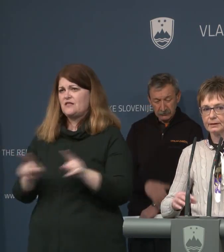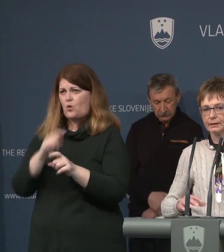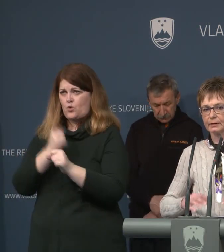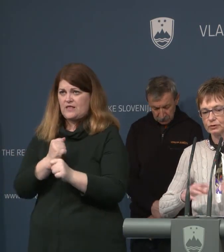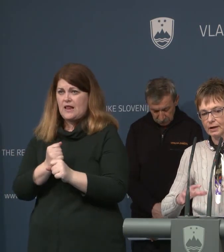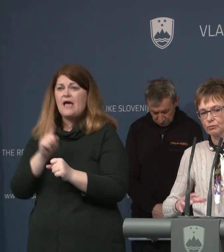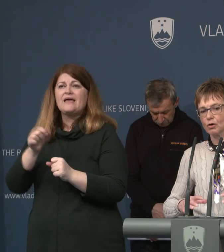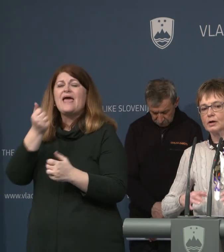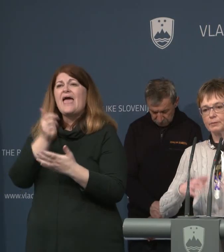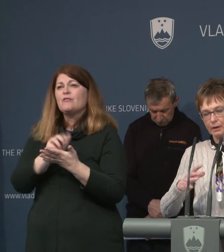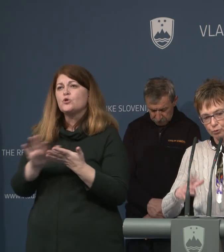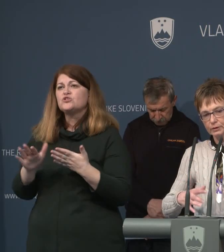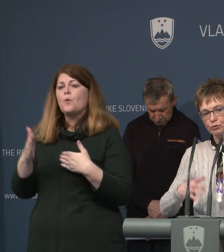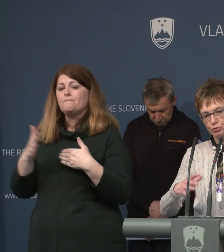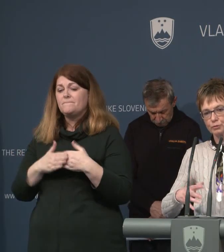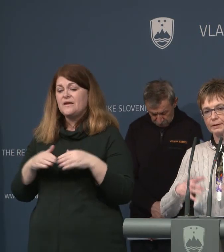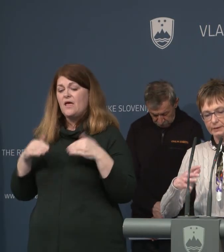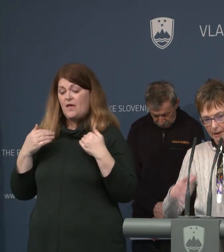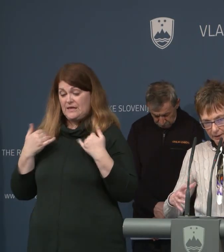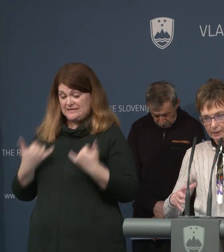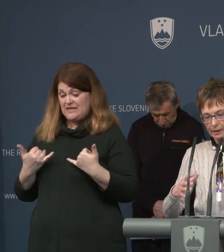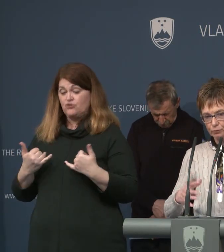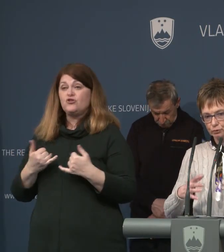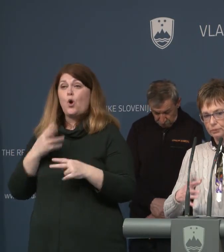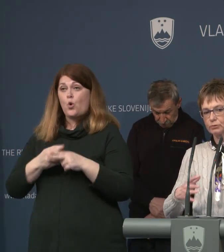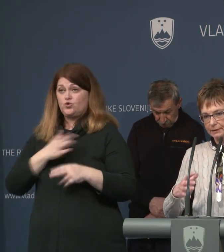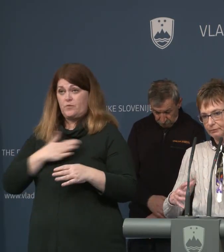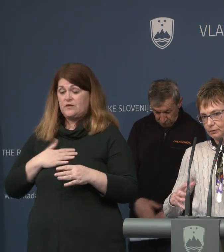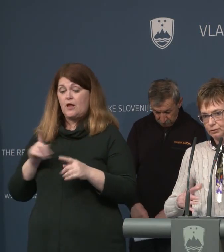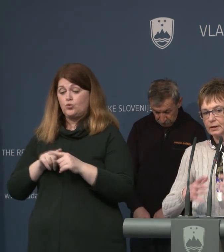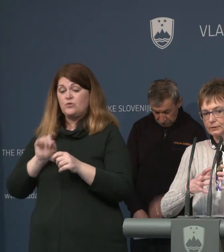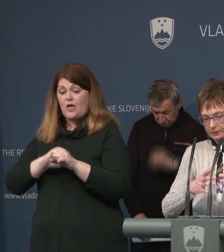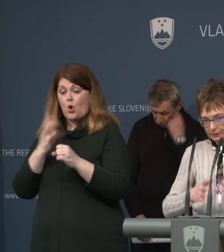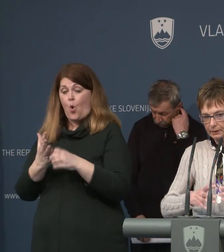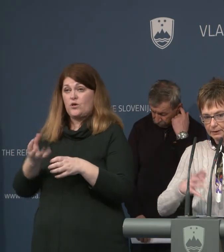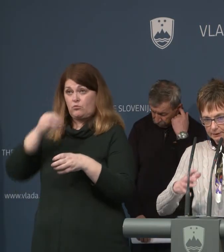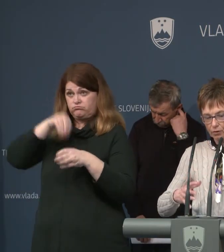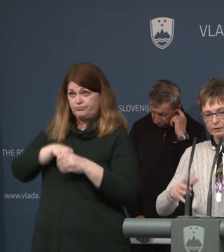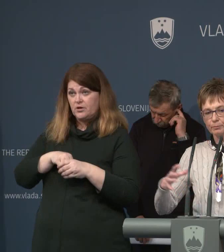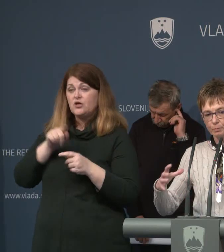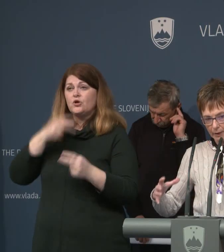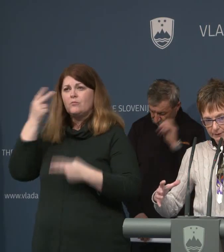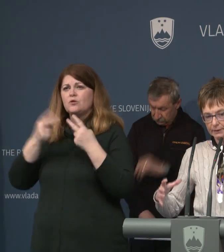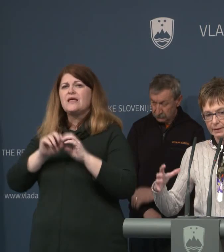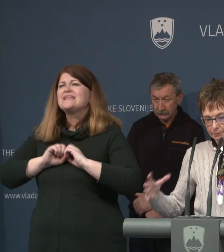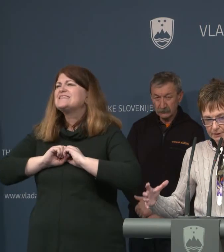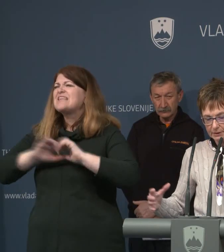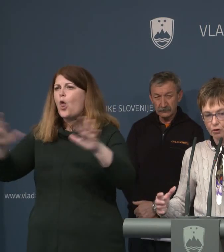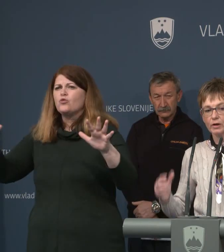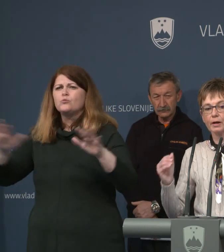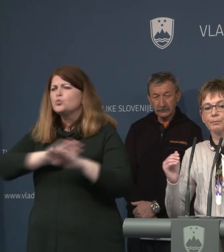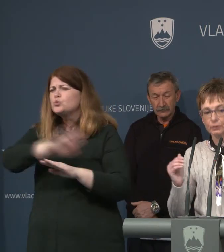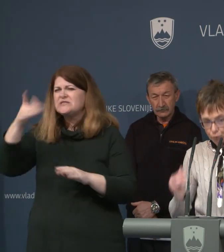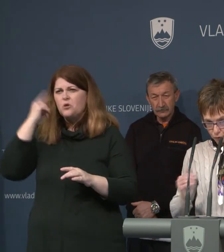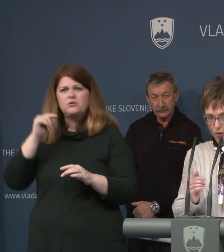zaradi tega, ker je enostavno pri akutnih okužbah dihal, kamor sodi tudi ta virus, testiranje celotne populacije